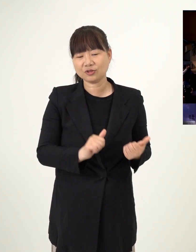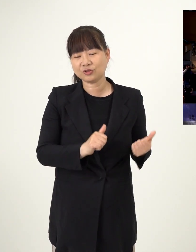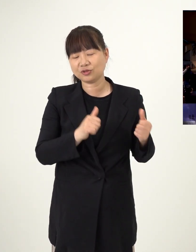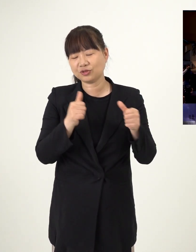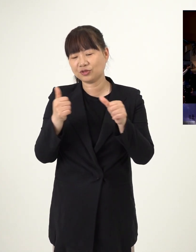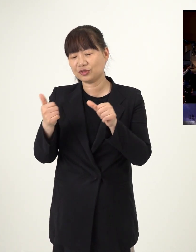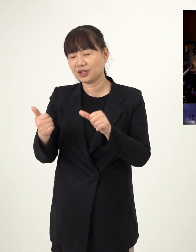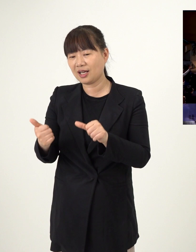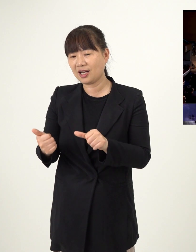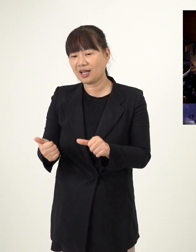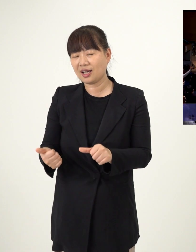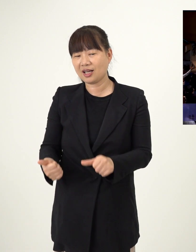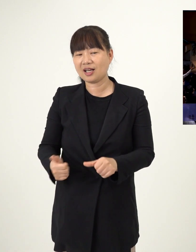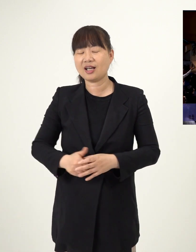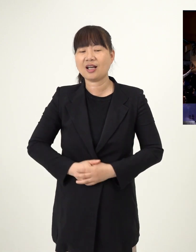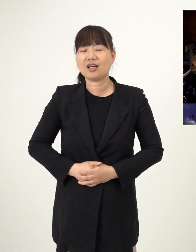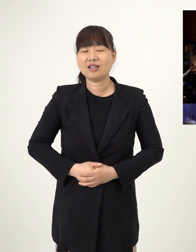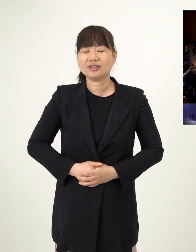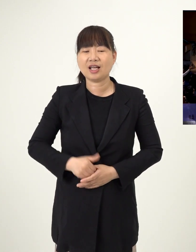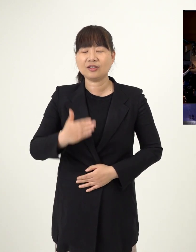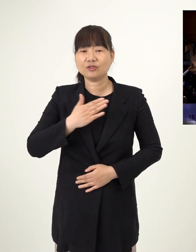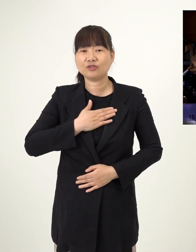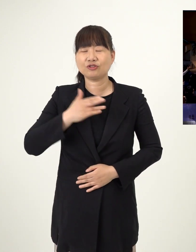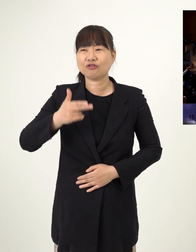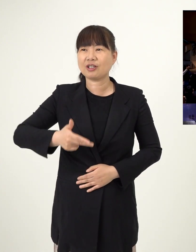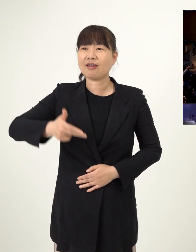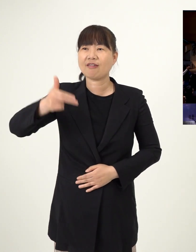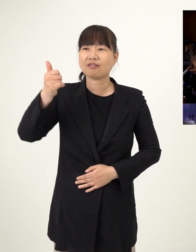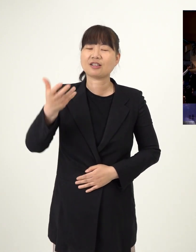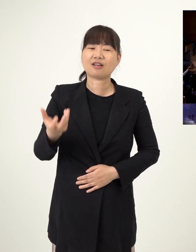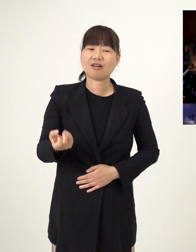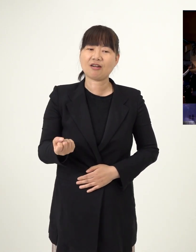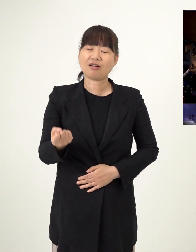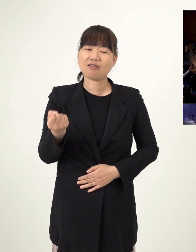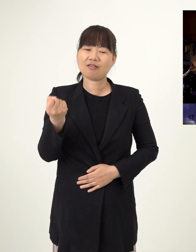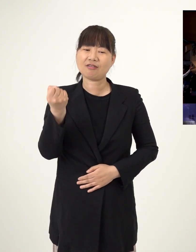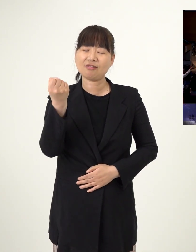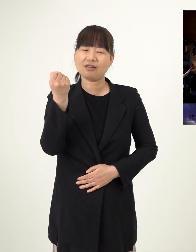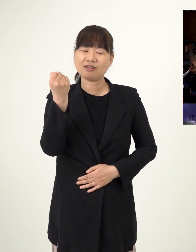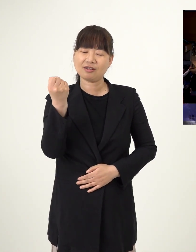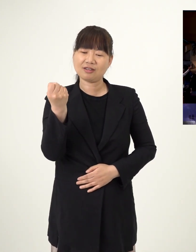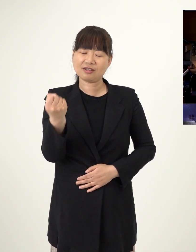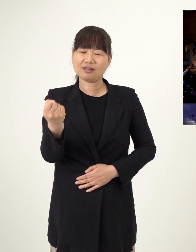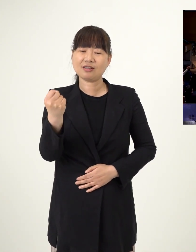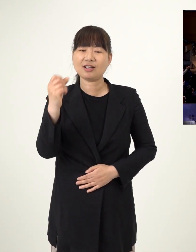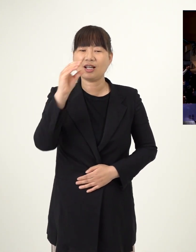사나 죽으나 난 주의 것.